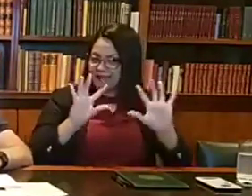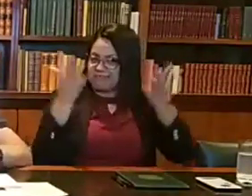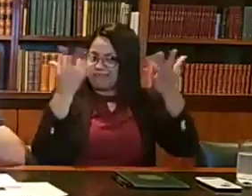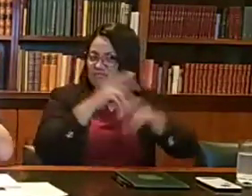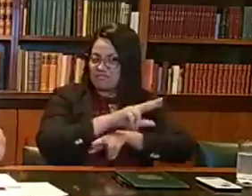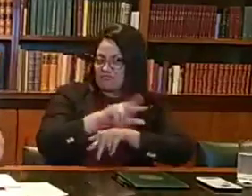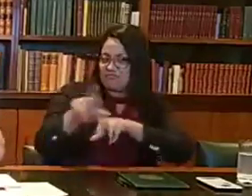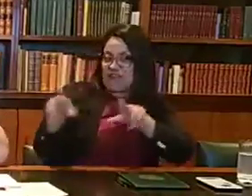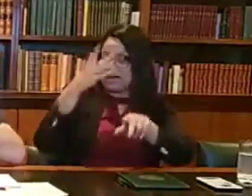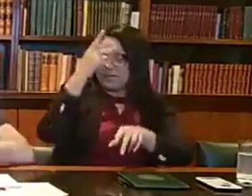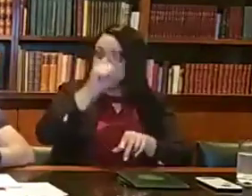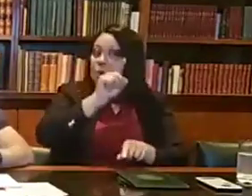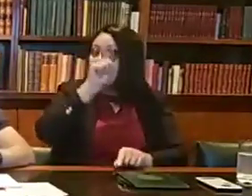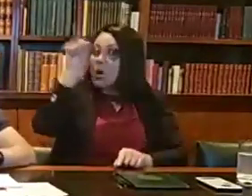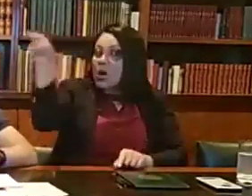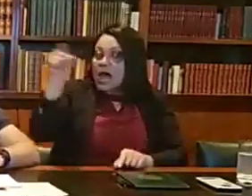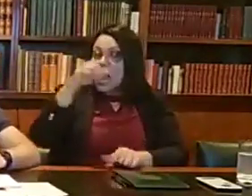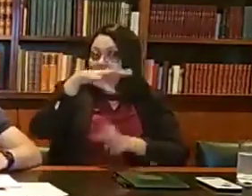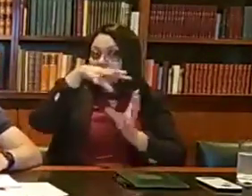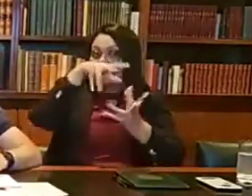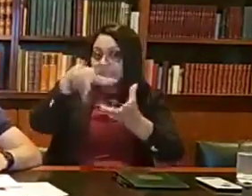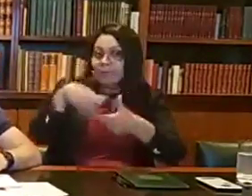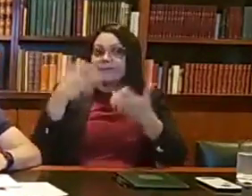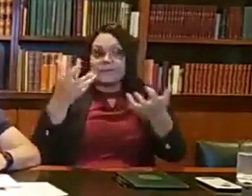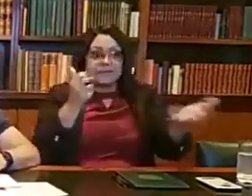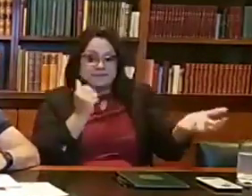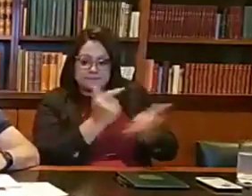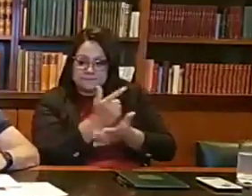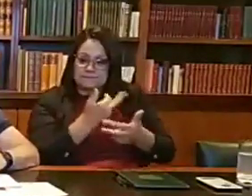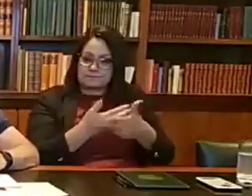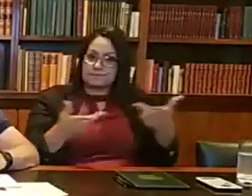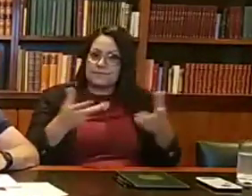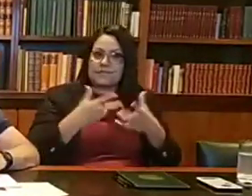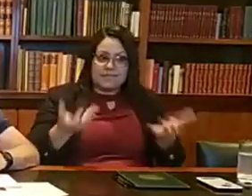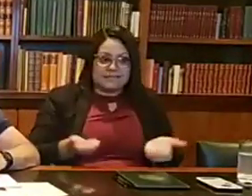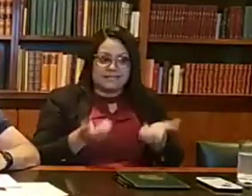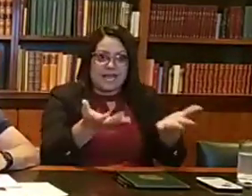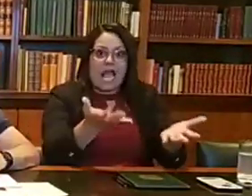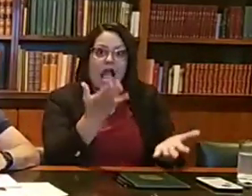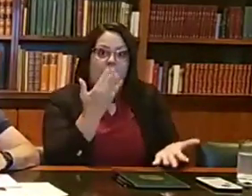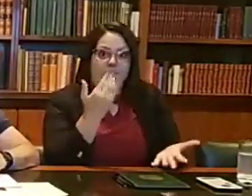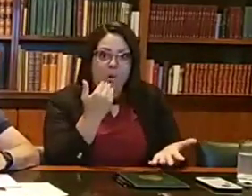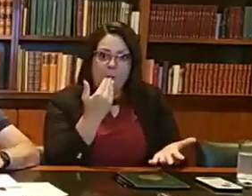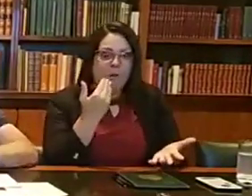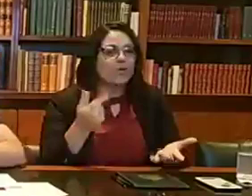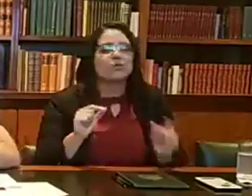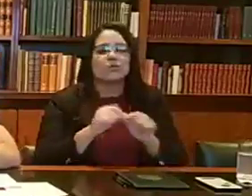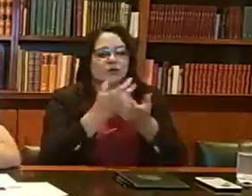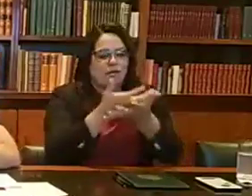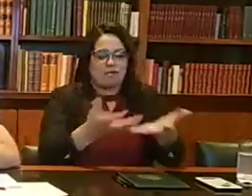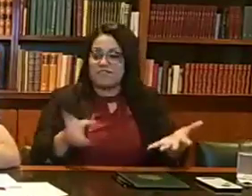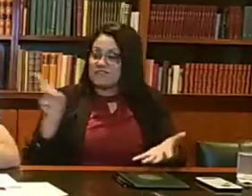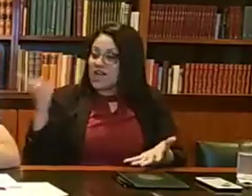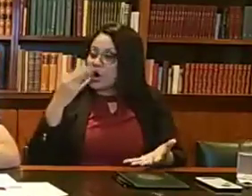investidores e compradores internacionais, onde serviremos lá um almoço, né? Aí o senhor vai comer lá. Vai comer a